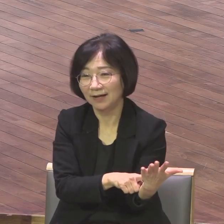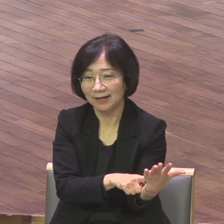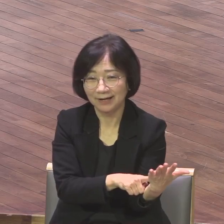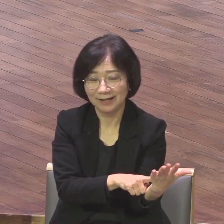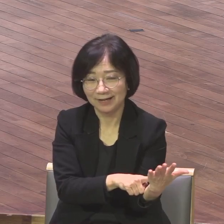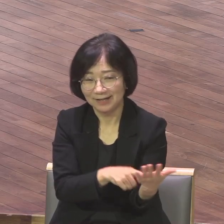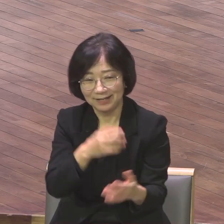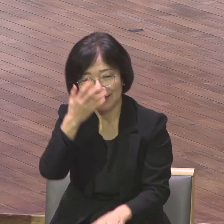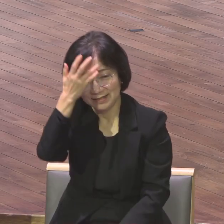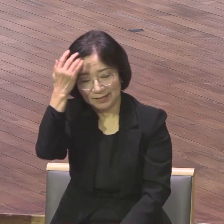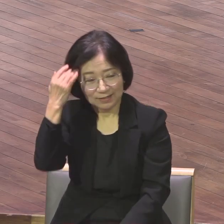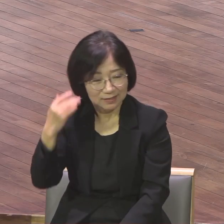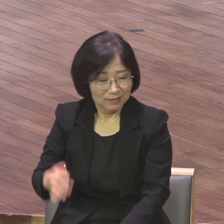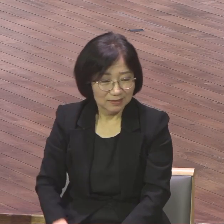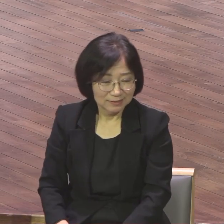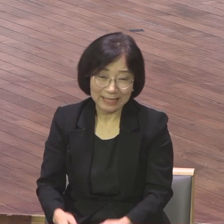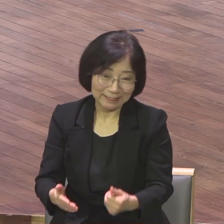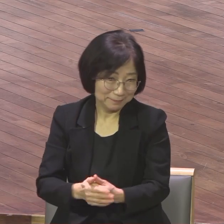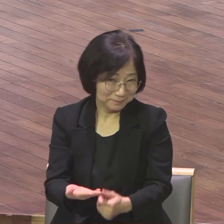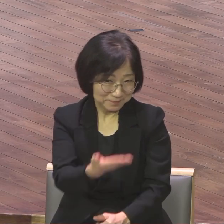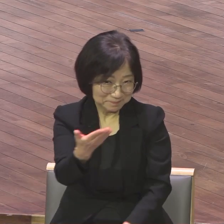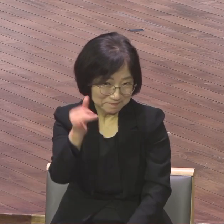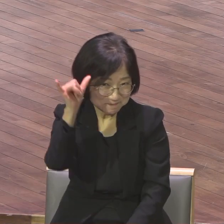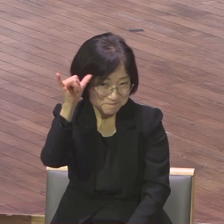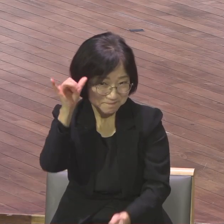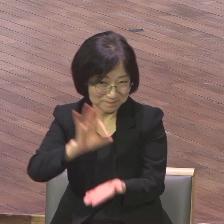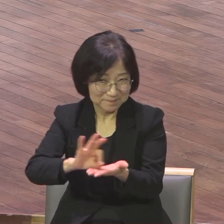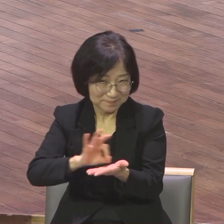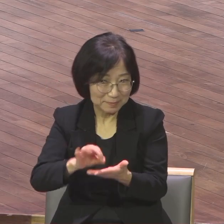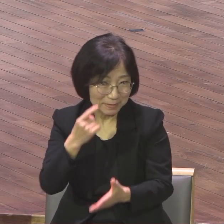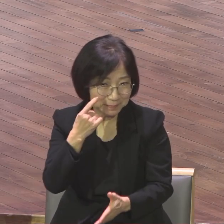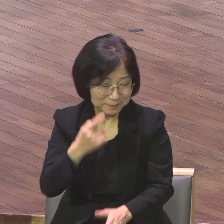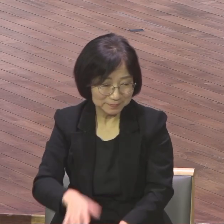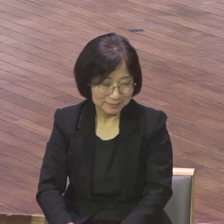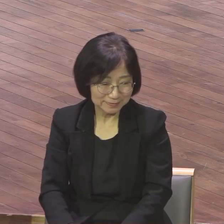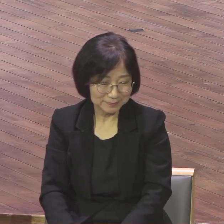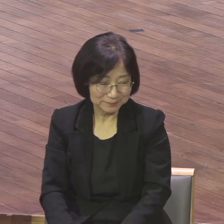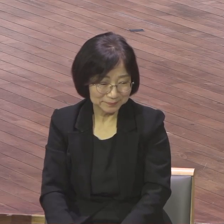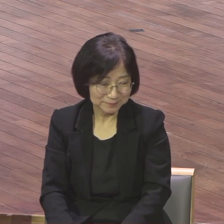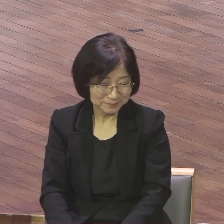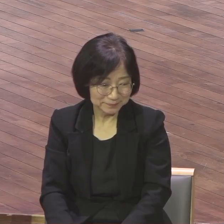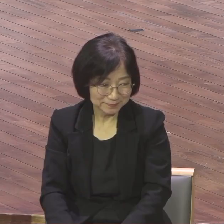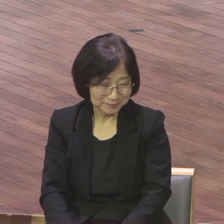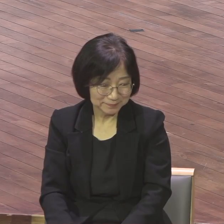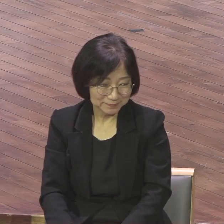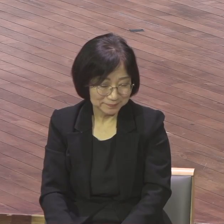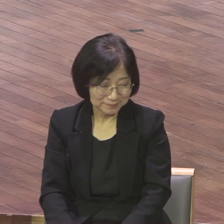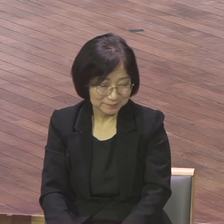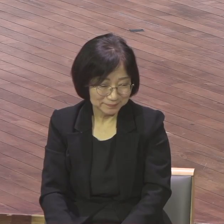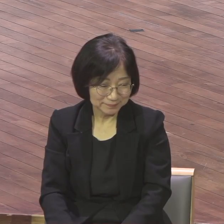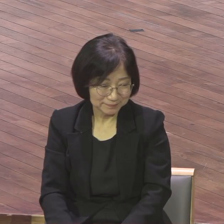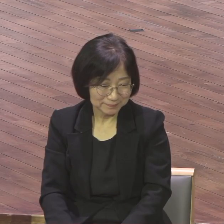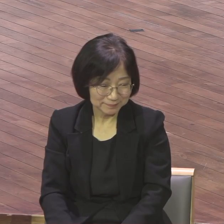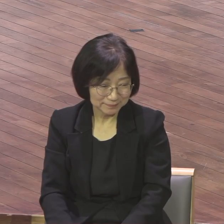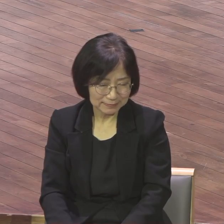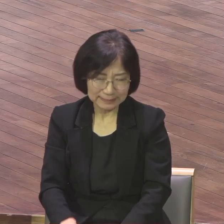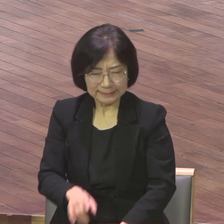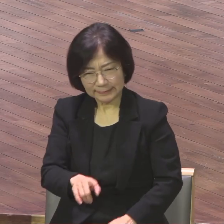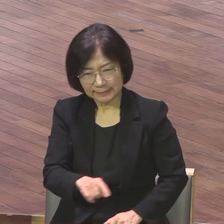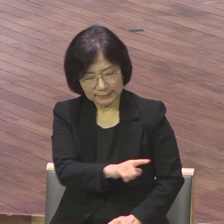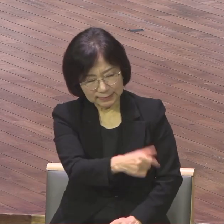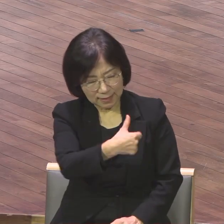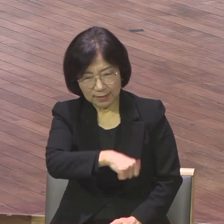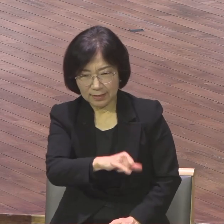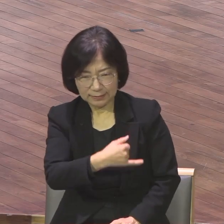그러니까요, 여러분이 앞으로 AI를 활용하세요. 이 아들을 만나는 이 아들이 이런 아들인데 내가 어떤 건면을